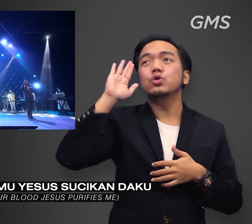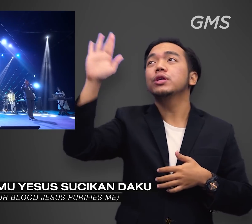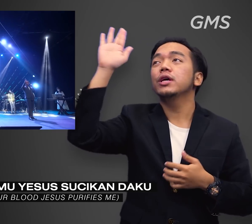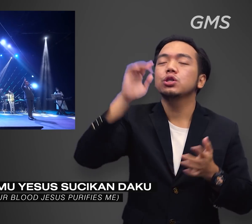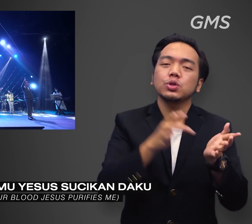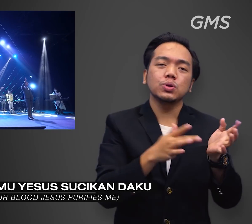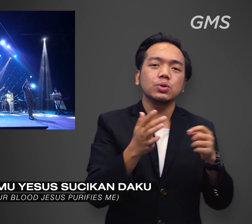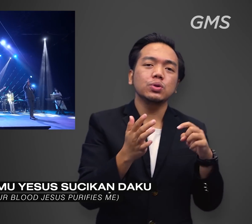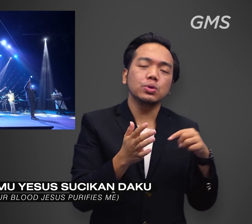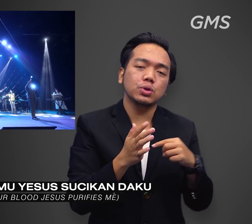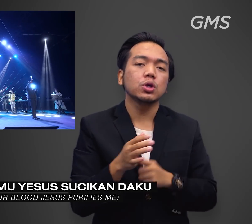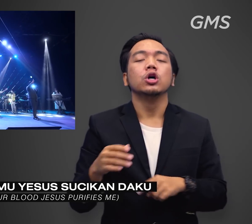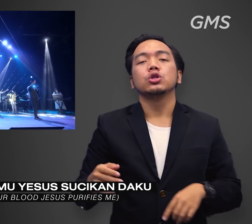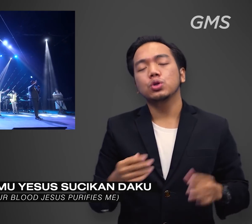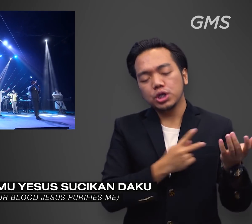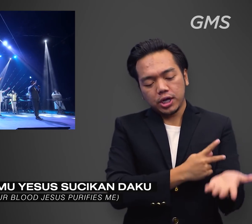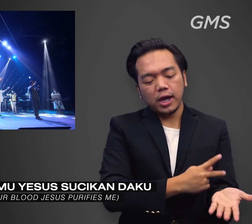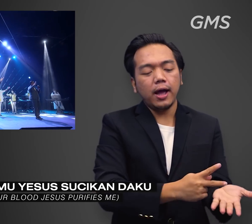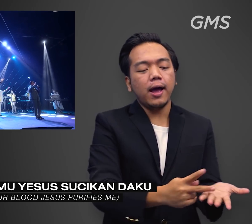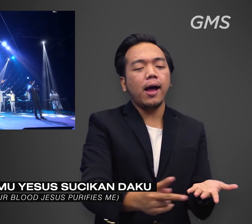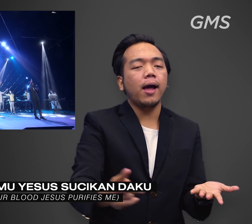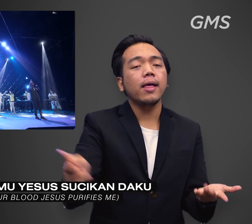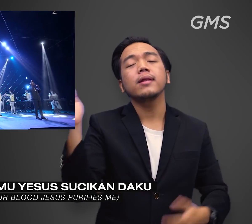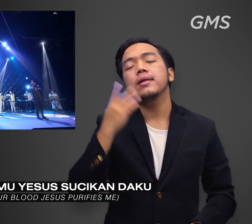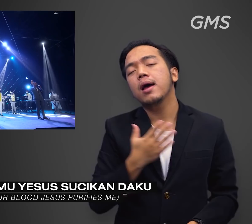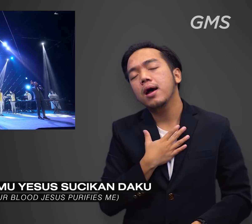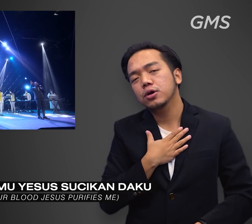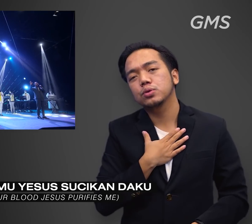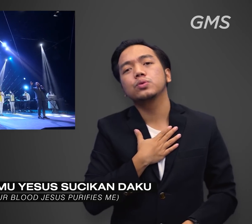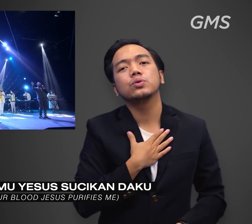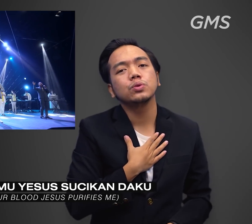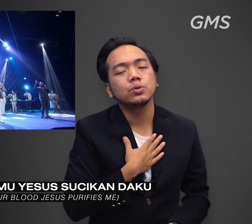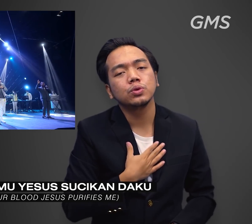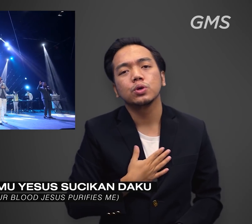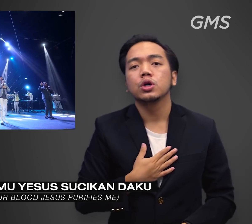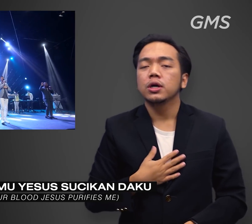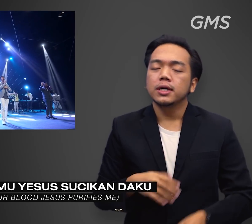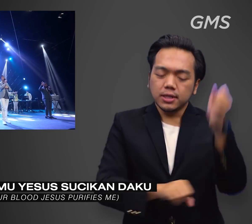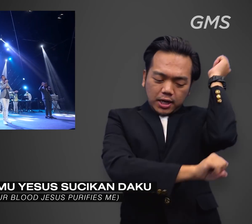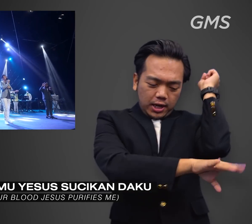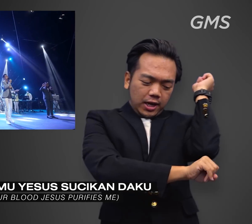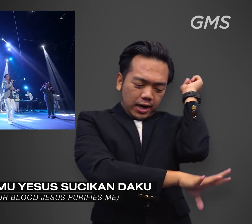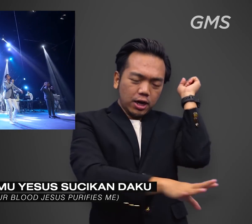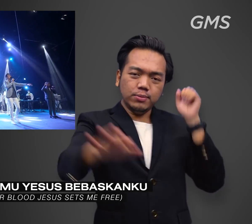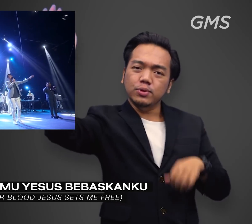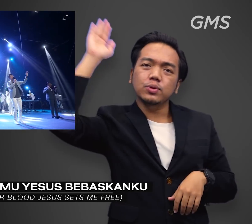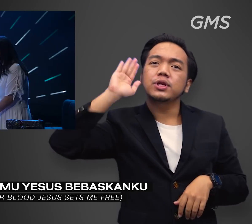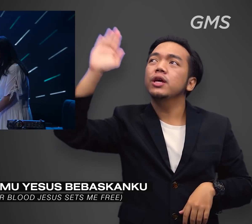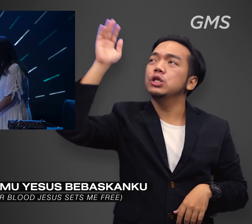Oh, darah-Mu Yesus sucikan aku,